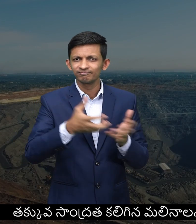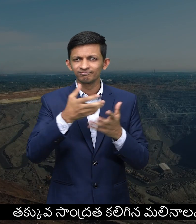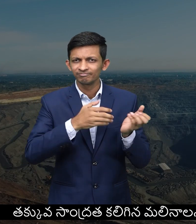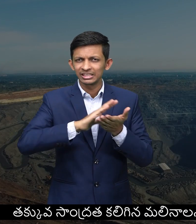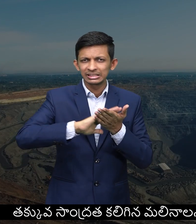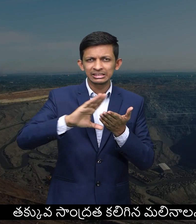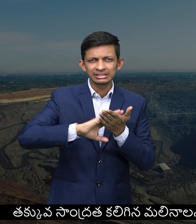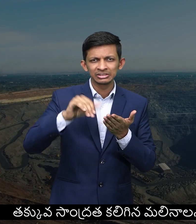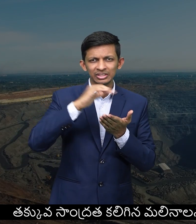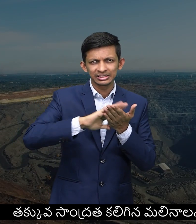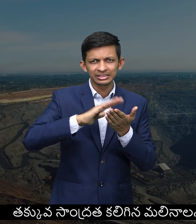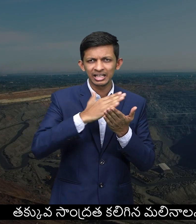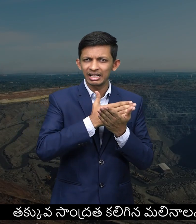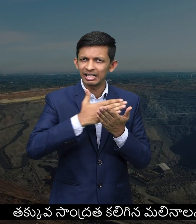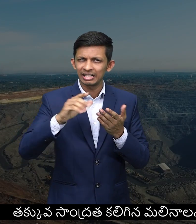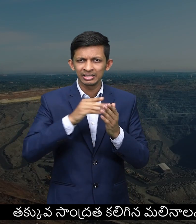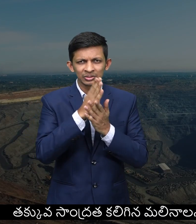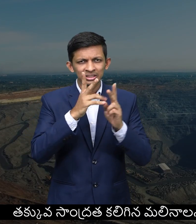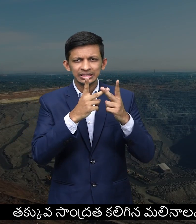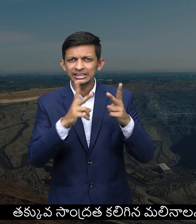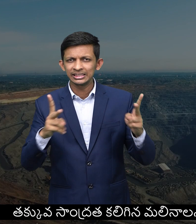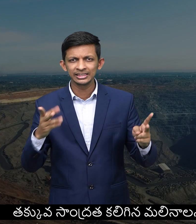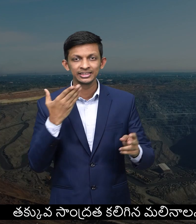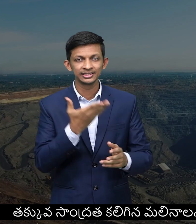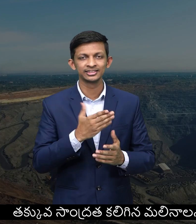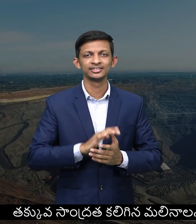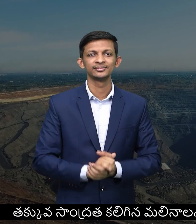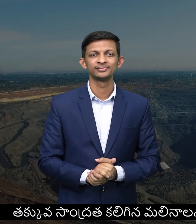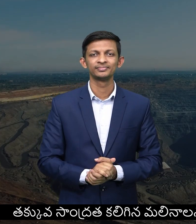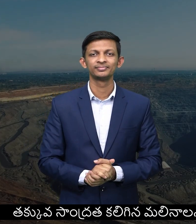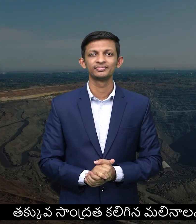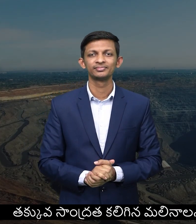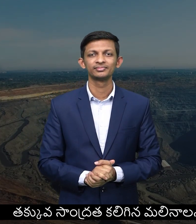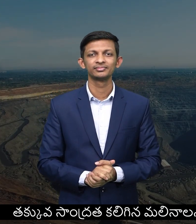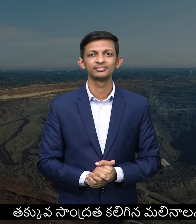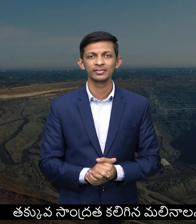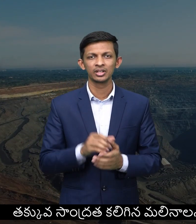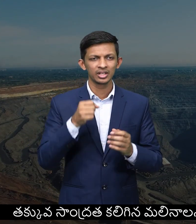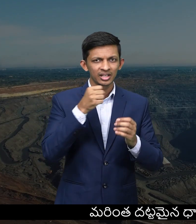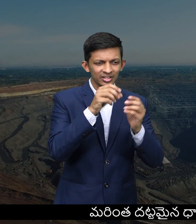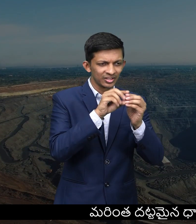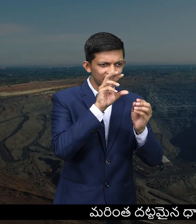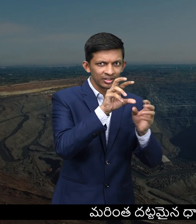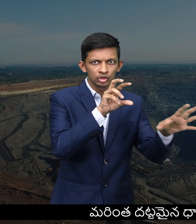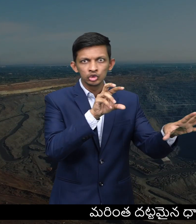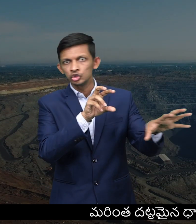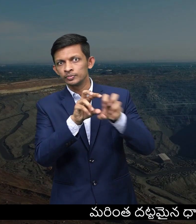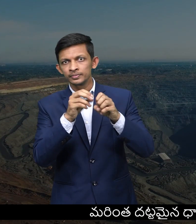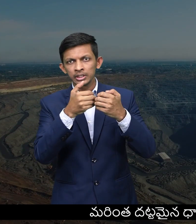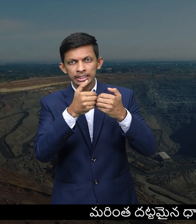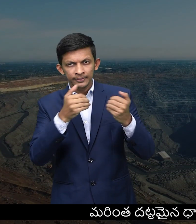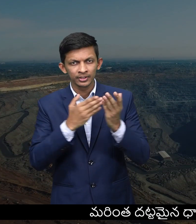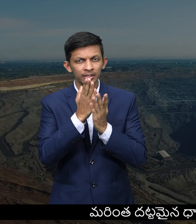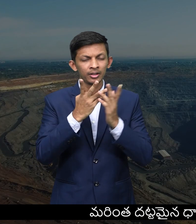తక్కువ సాంద్రత కలిగిన మలినాలను నీటి ప్రవాహం ద్వారా దూరంగా తీసుకువెళ్లి మరింత దట్టమైన